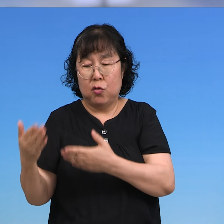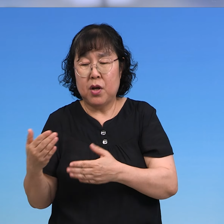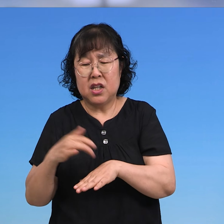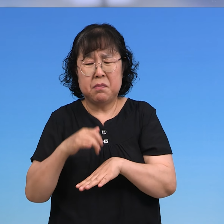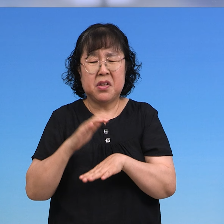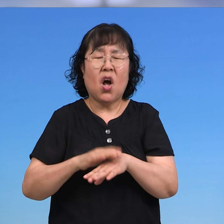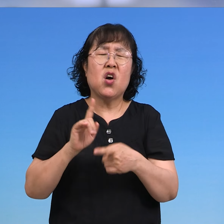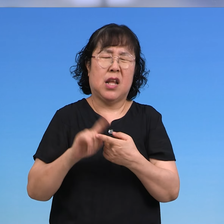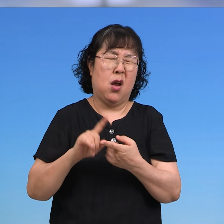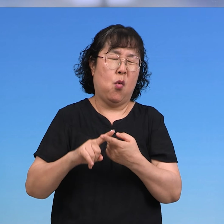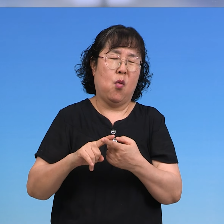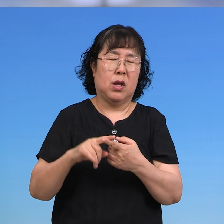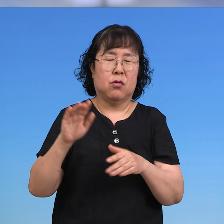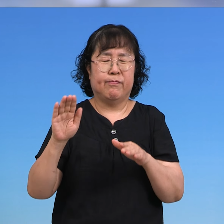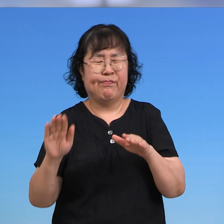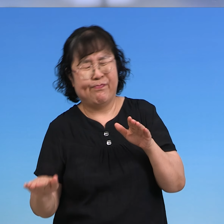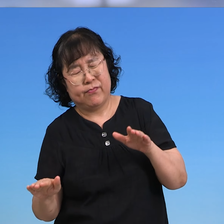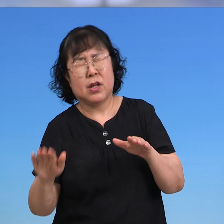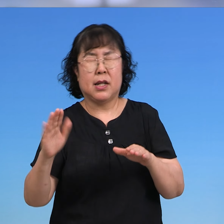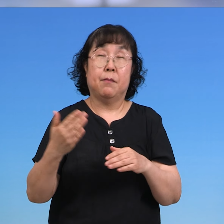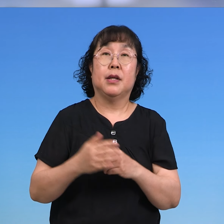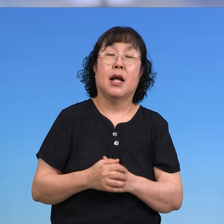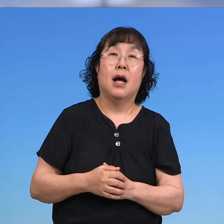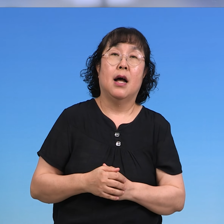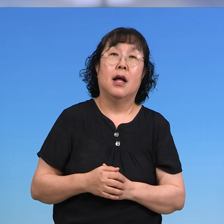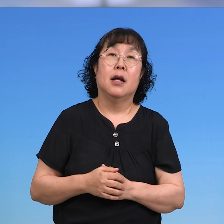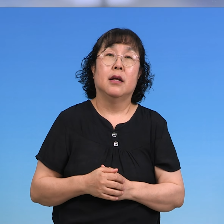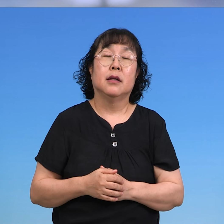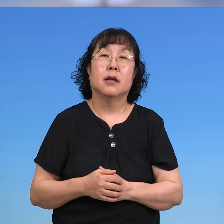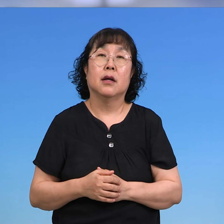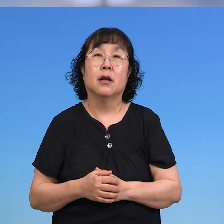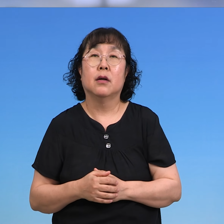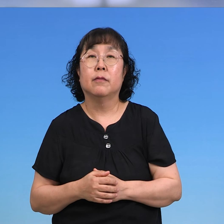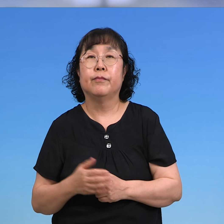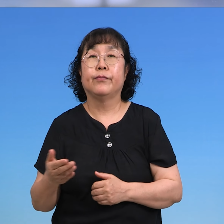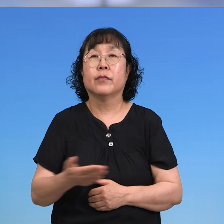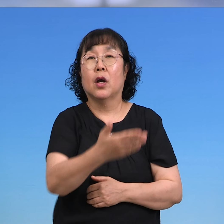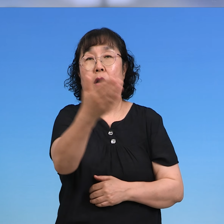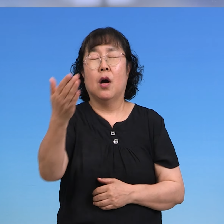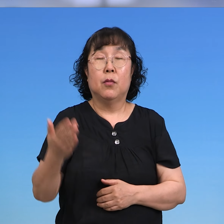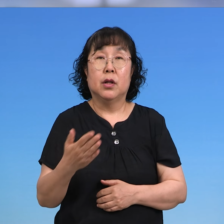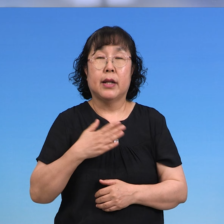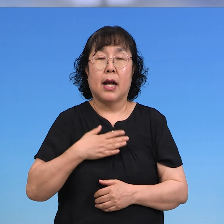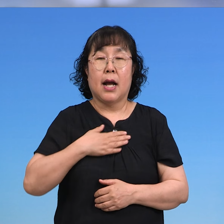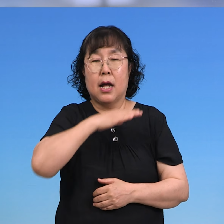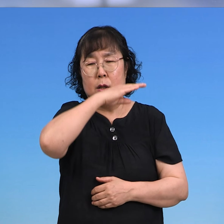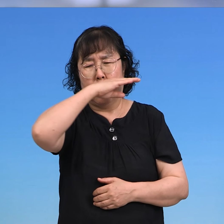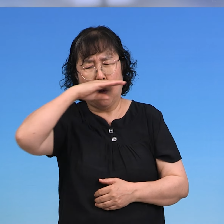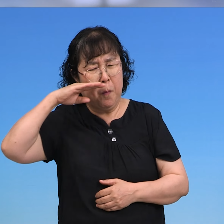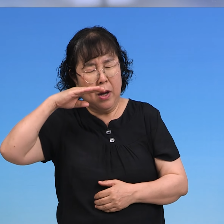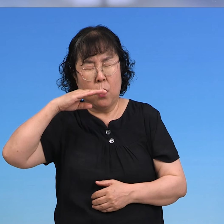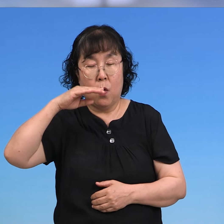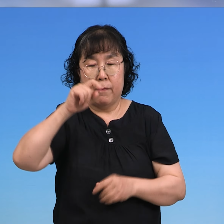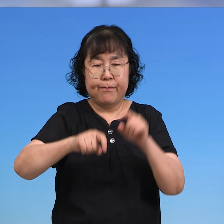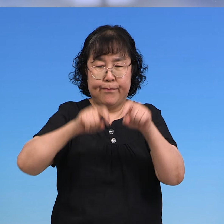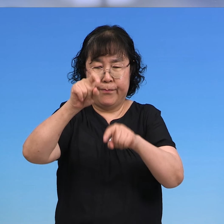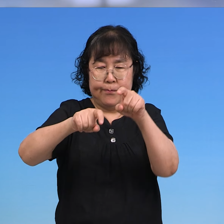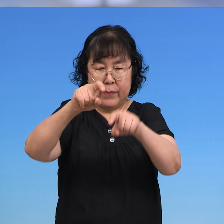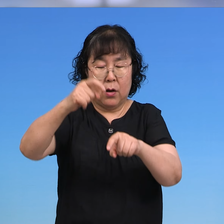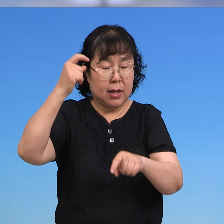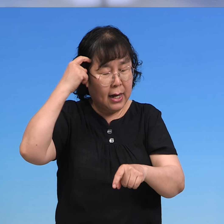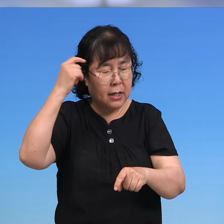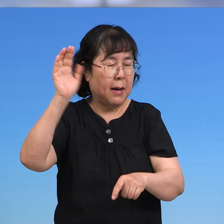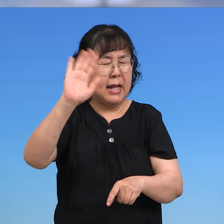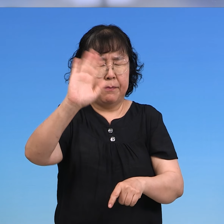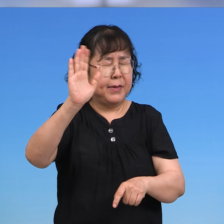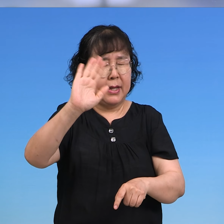인간입니다. 그래서 여러분 뭐 이념의 문제는 말할 것도 없고요. 여러분은 이게 지금 똑바로 가고 있다고 생각하지만 그 믿으시면